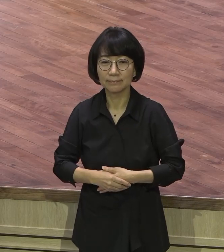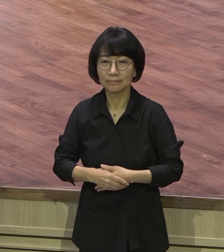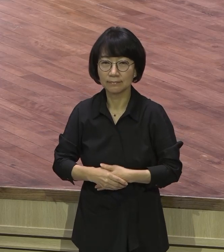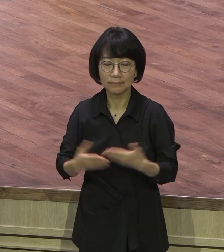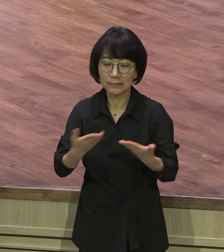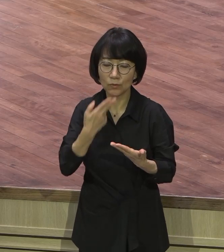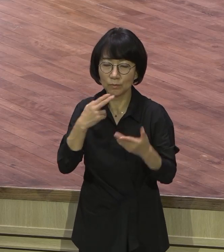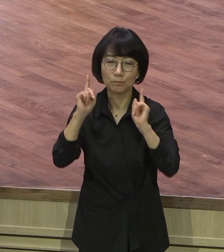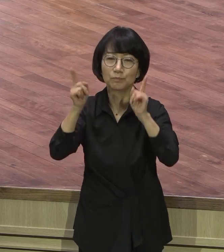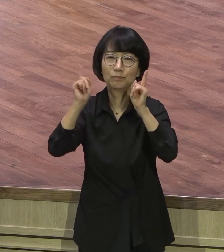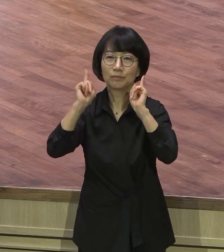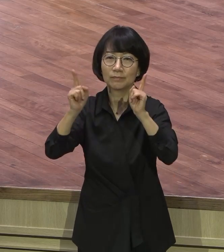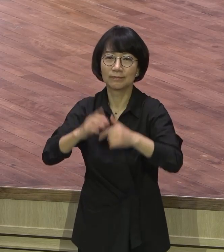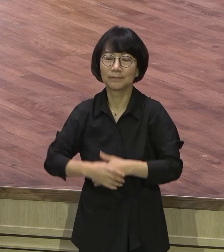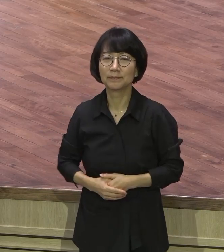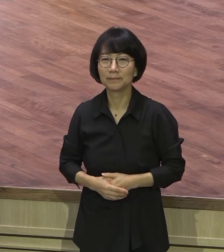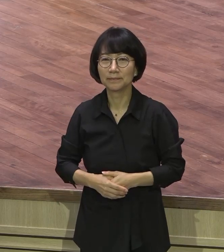직업도 없는데